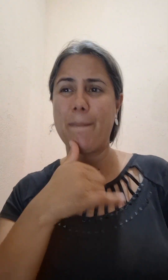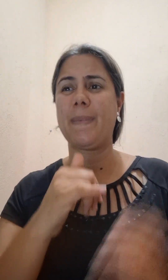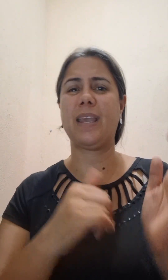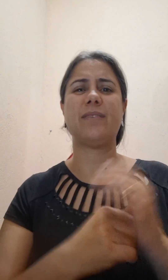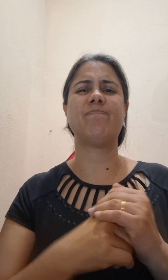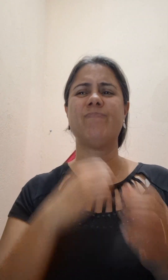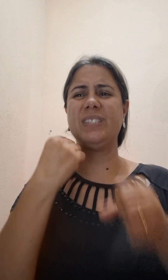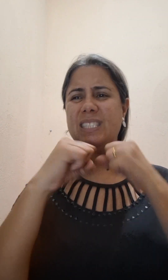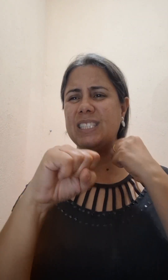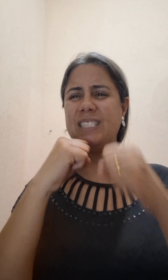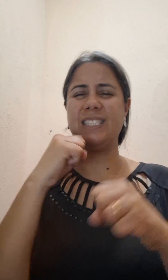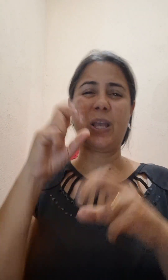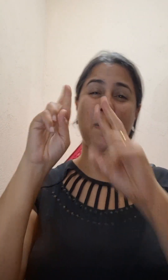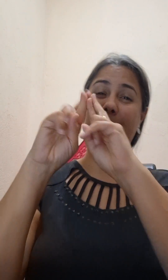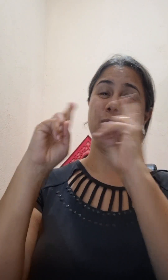Nós temos, então, nesses salmos,